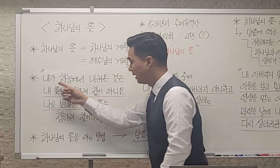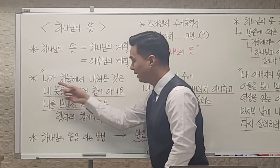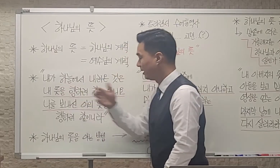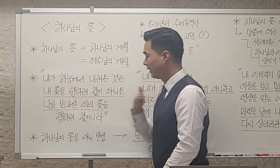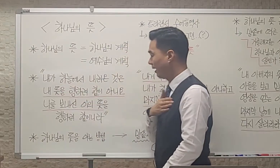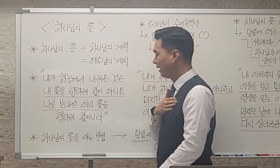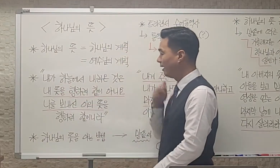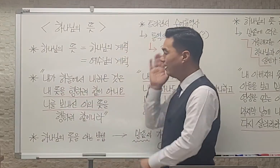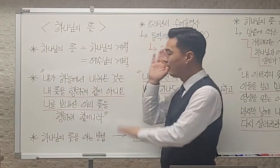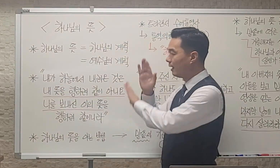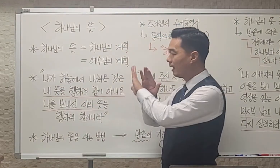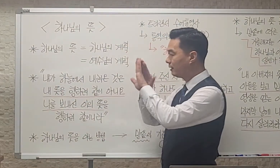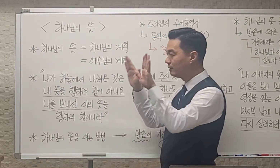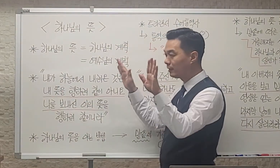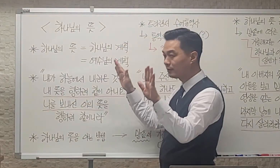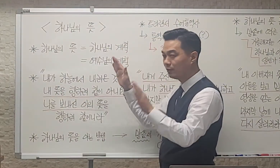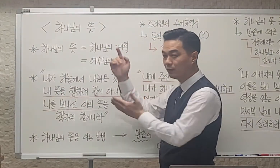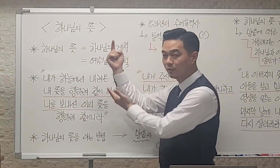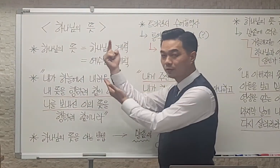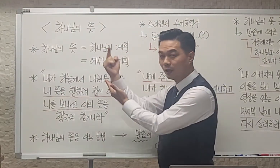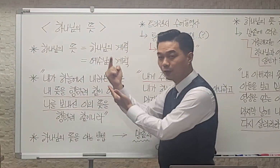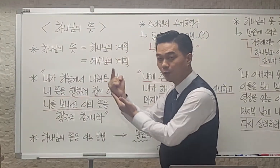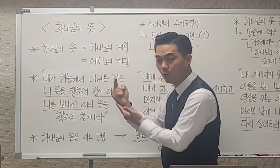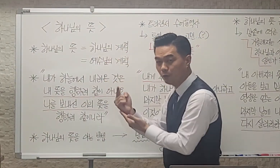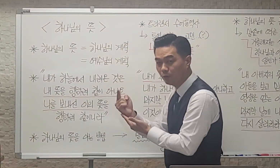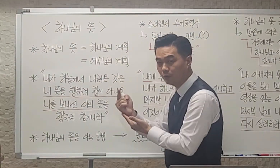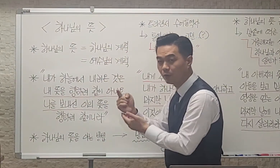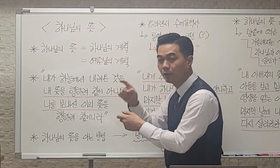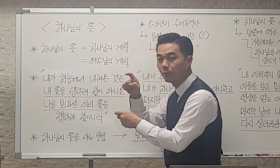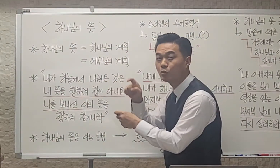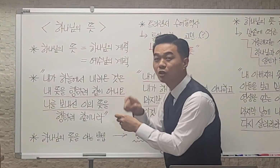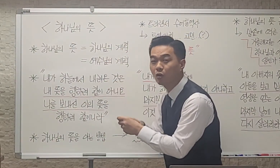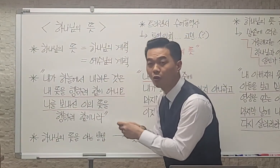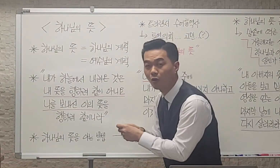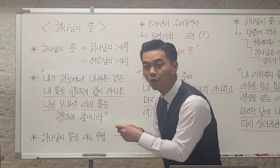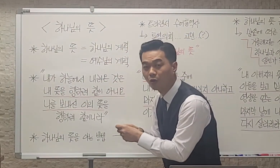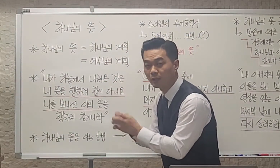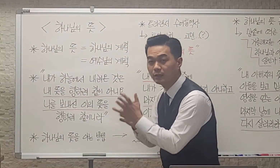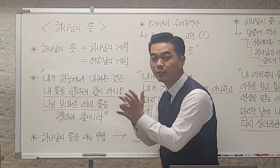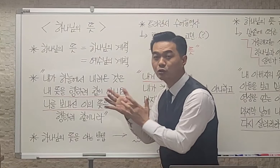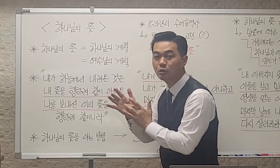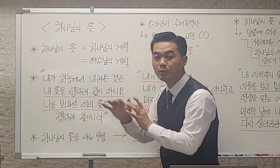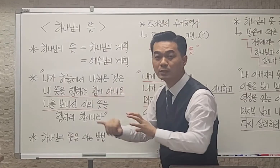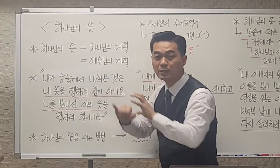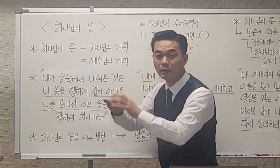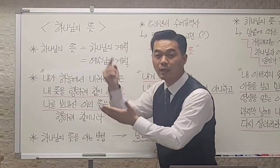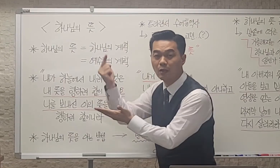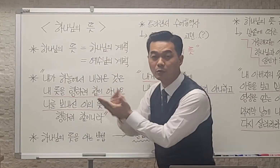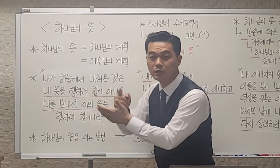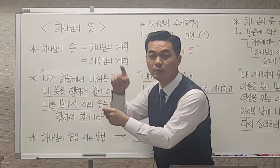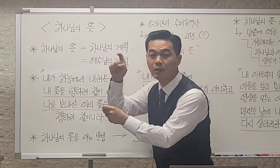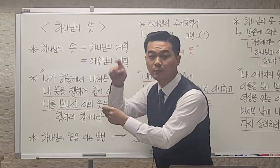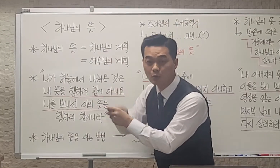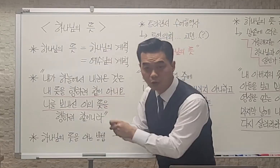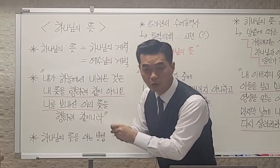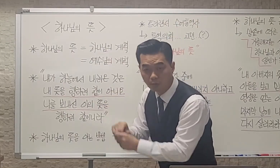자, 내가 하늘에서 내려온 목적. 예수님이 이 세상에 오신 목적.